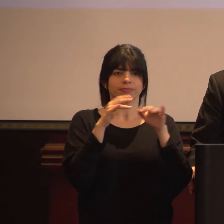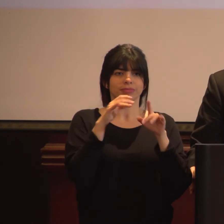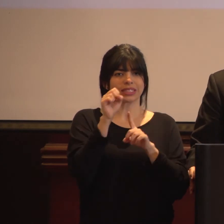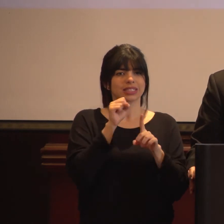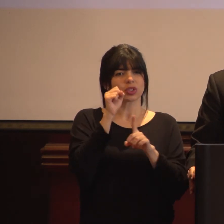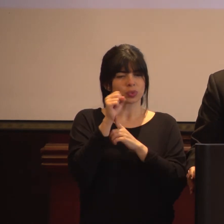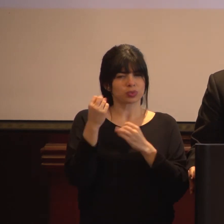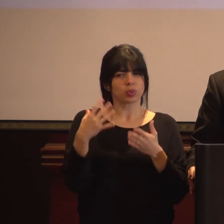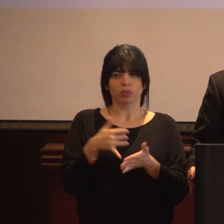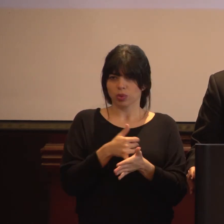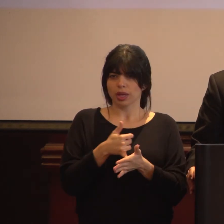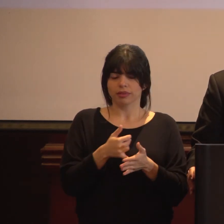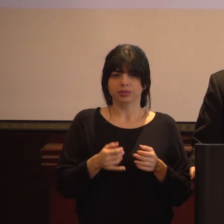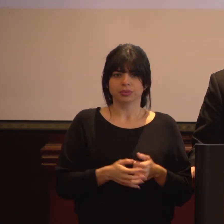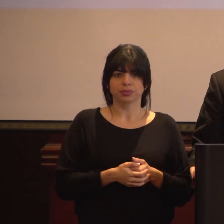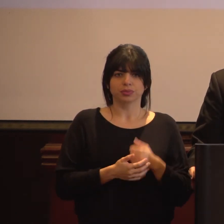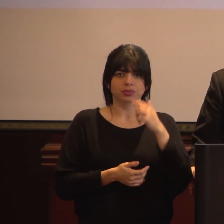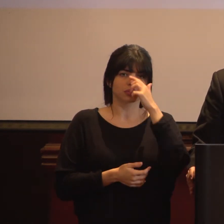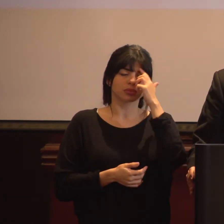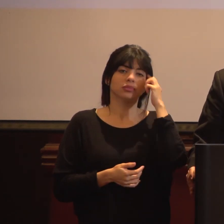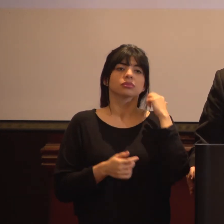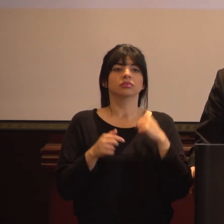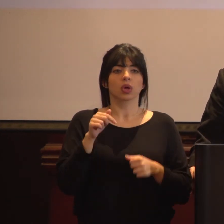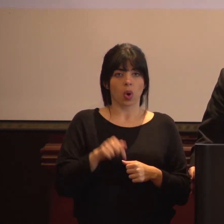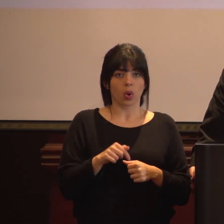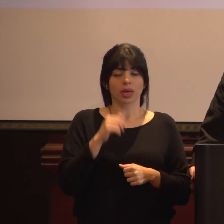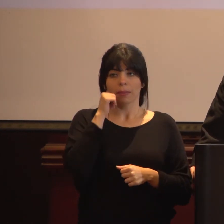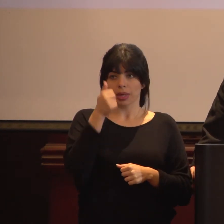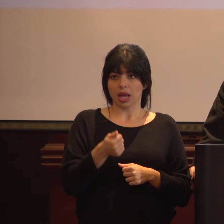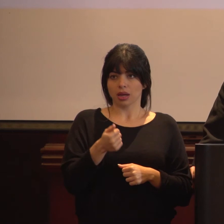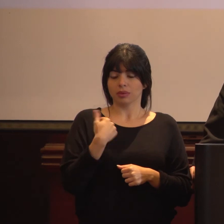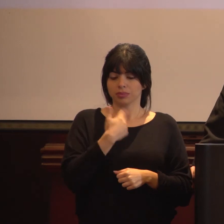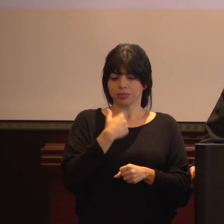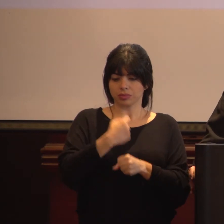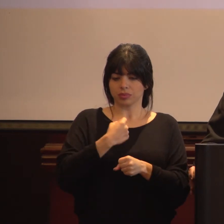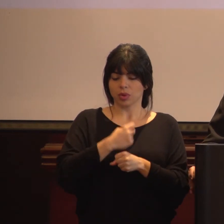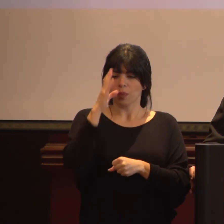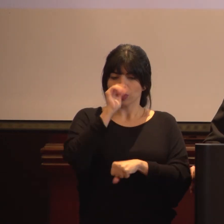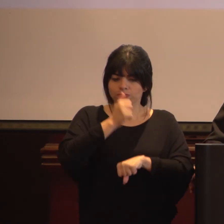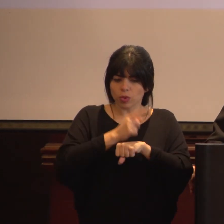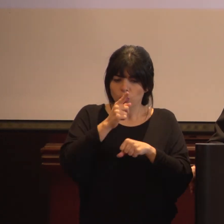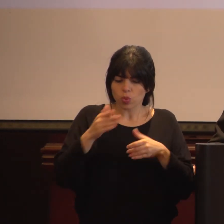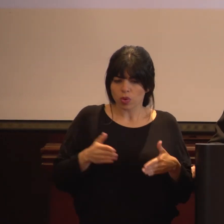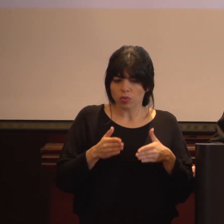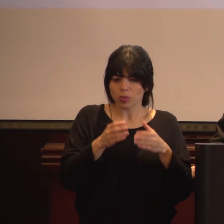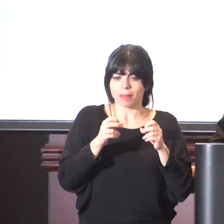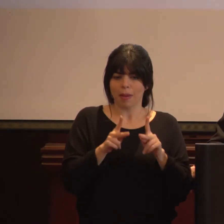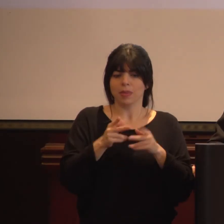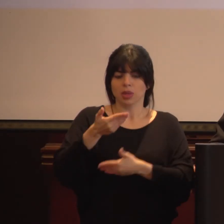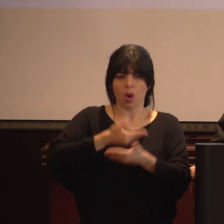extremadamente vulnerables el día de hoy y mañana nuestra tarea establecer la ruta que permita fortalecer la